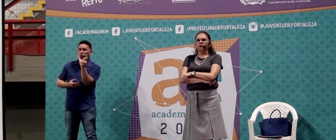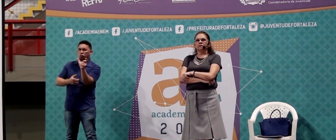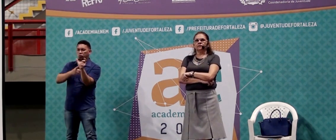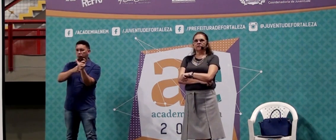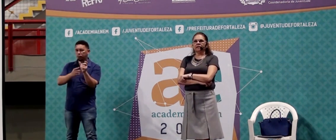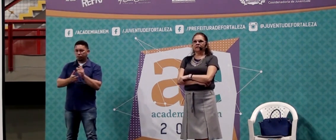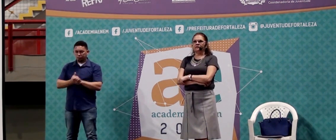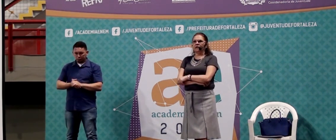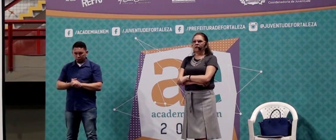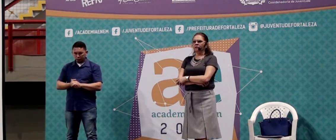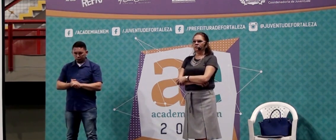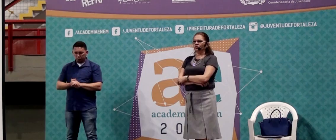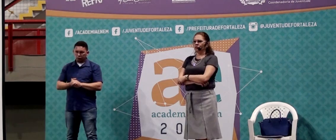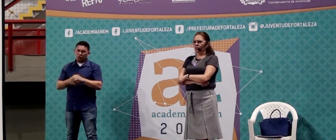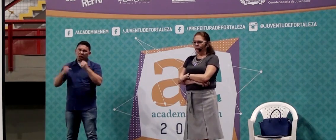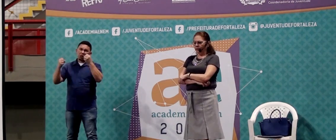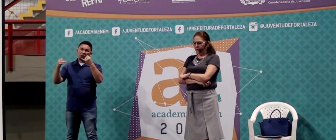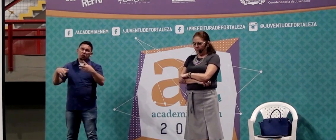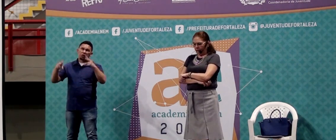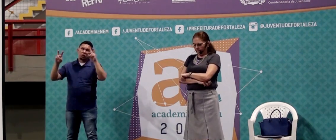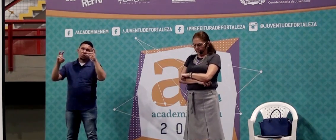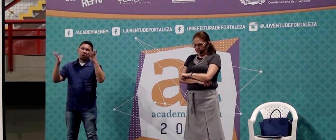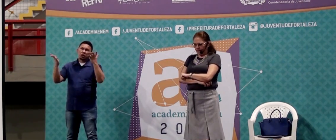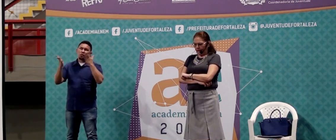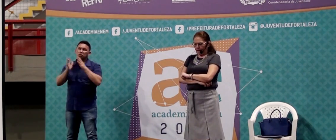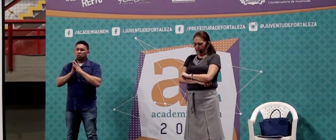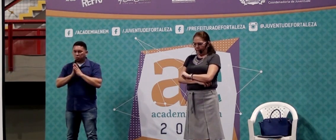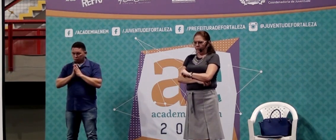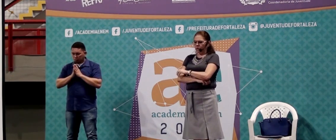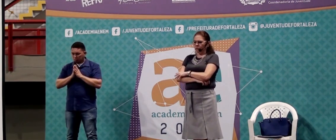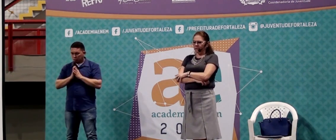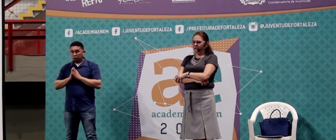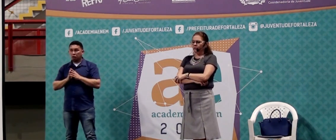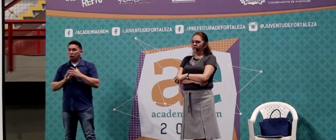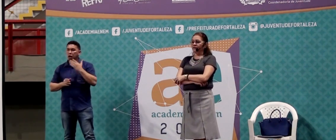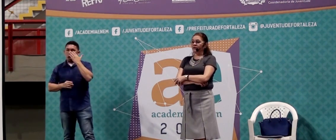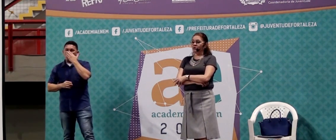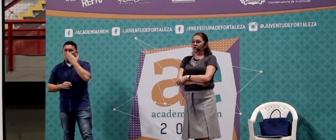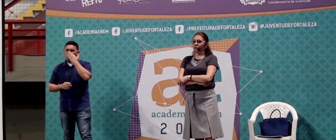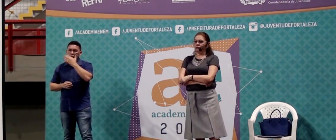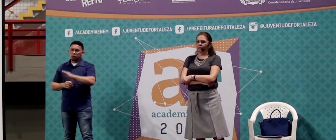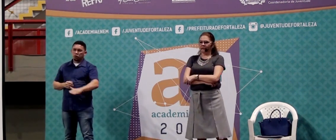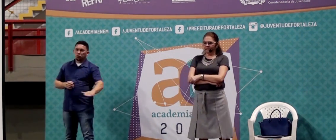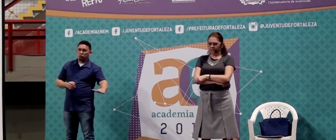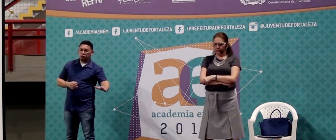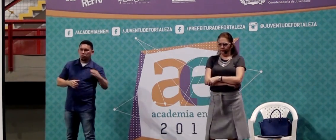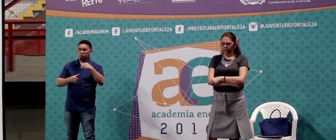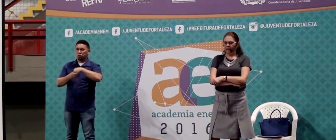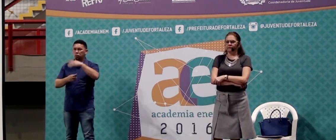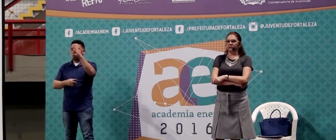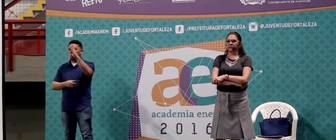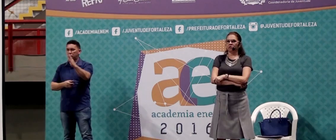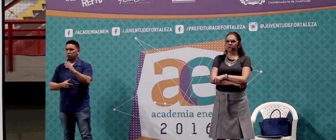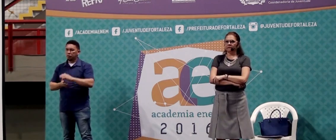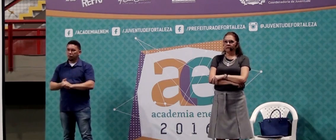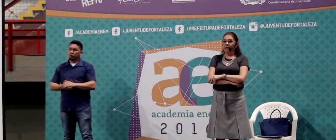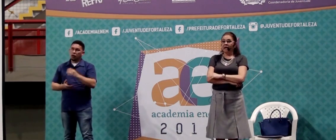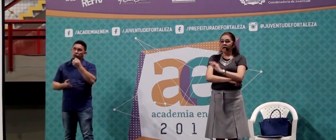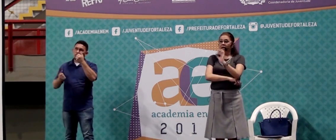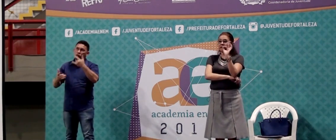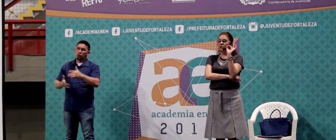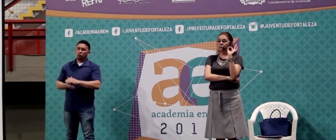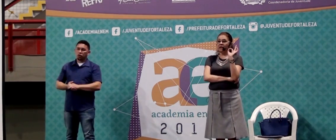expressões. Se você está falando sobre a prostituição infantil no Brasil, aí você